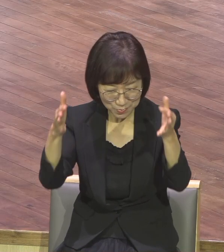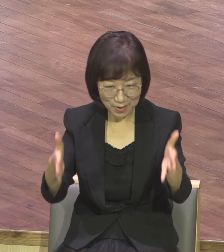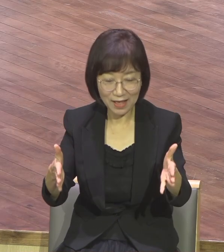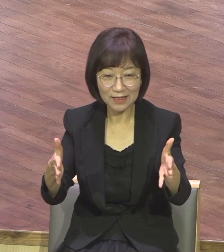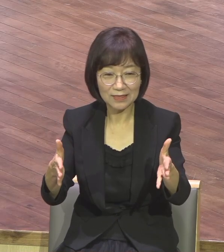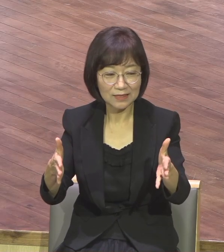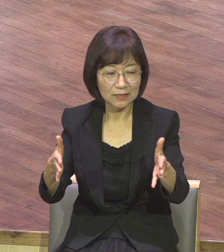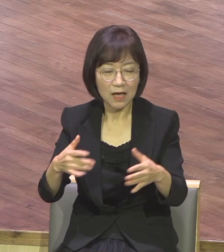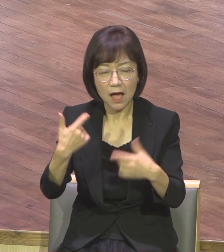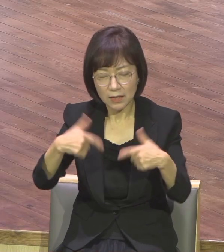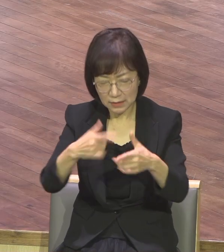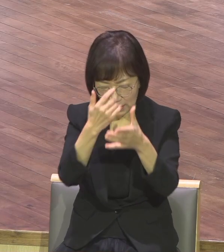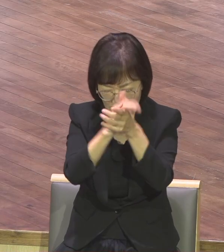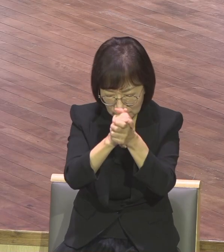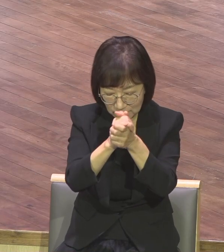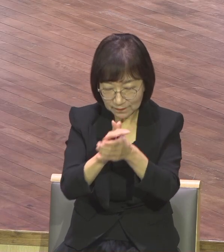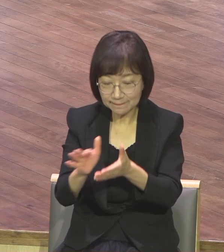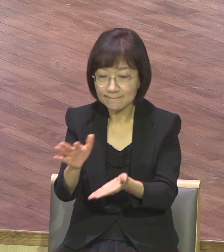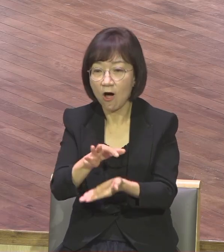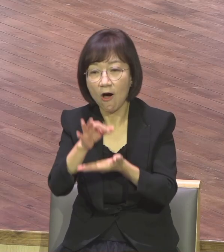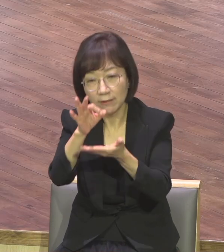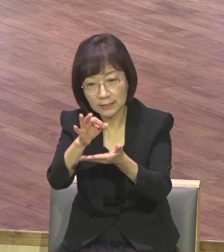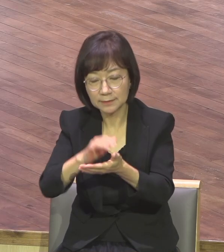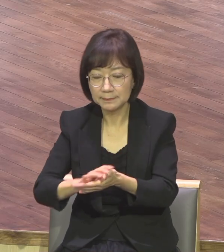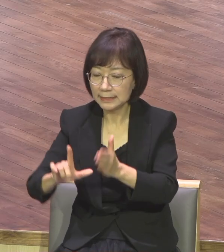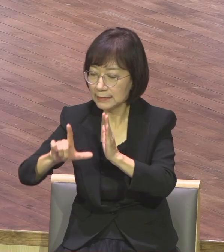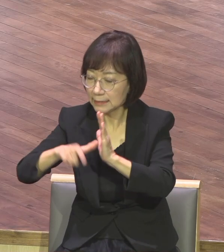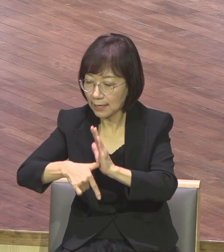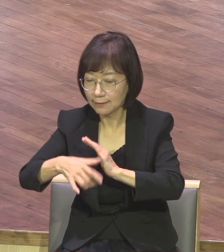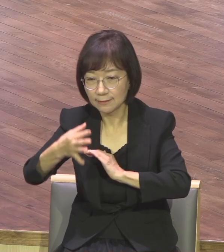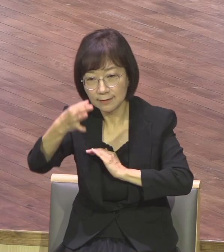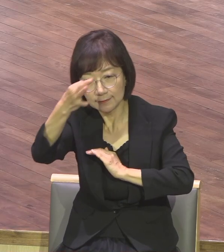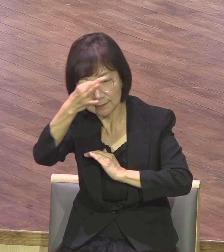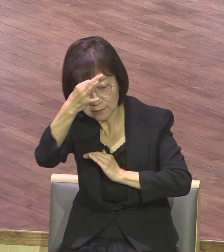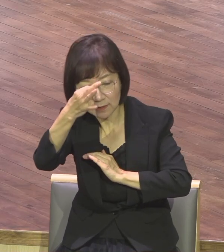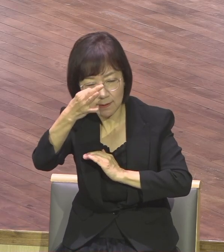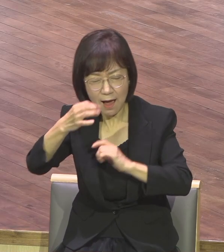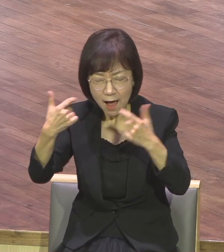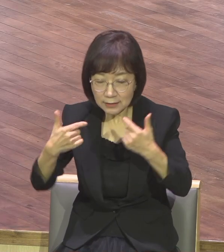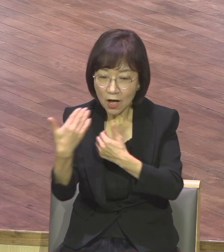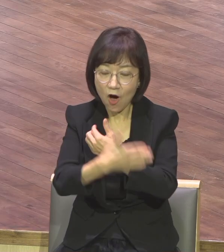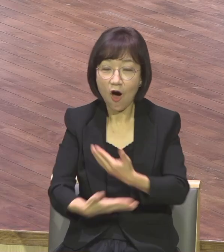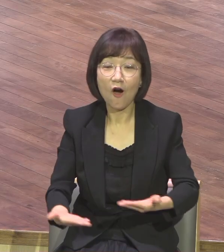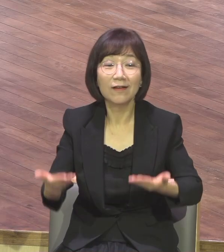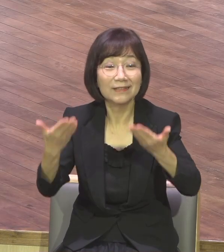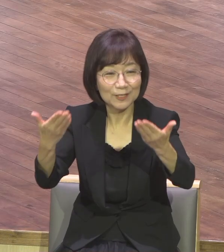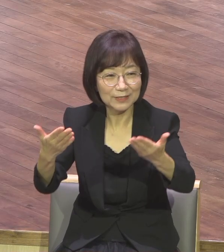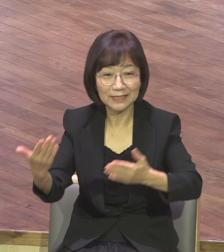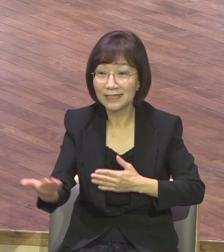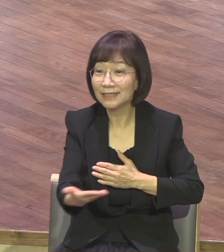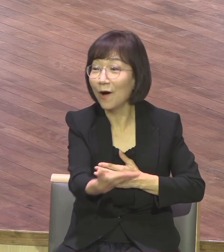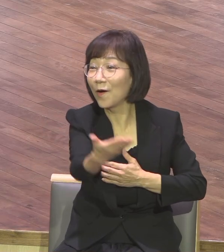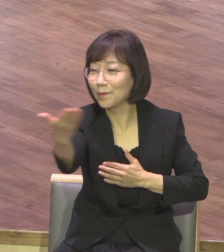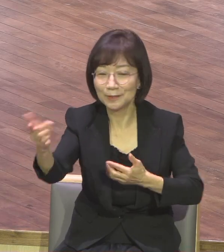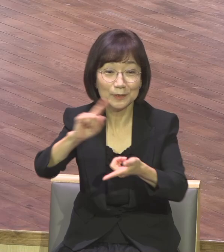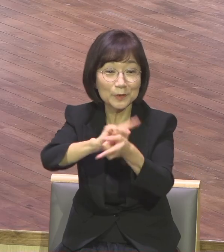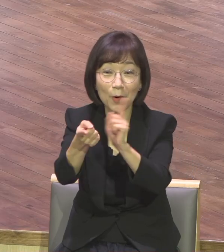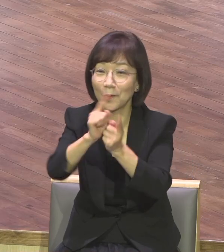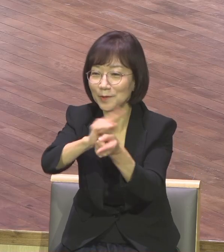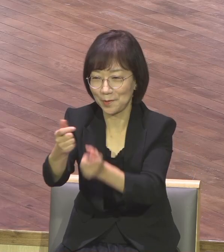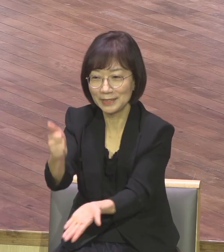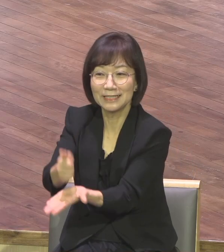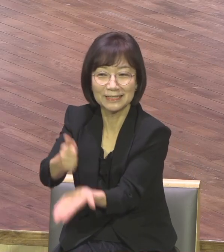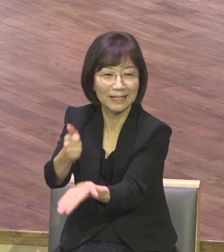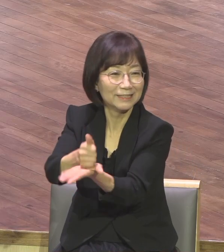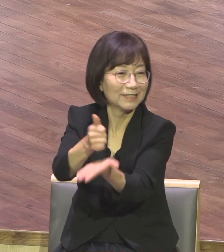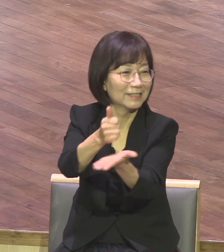있기까지 기도와 물질로 시간과 재능으로 헌신하신 우리 모든 성도를 서로를 격려하며 축하